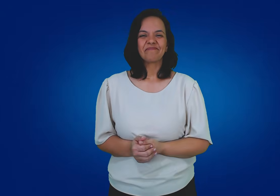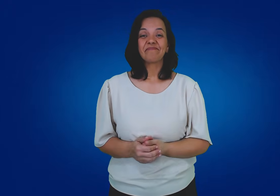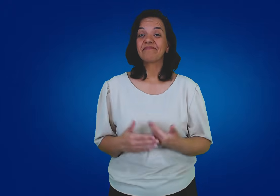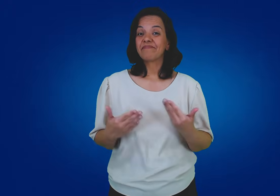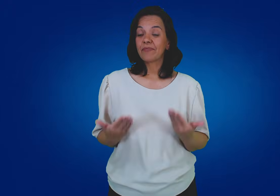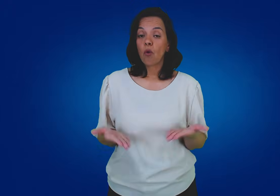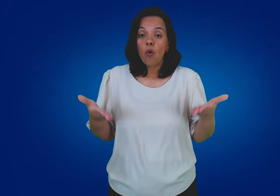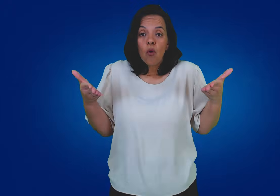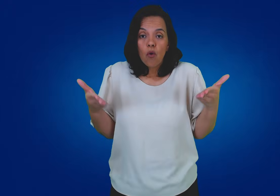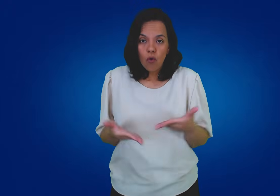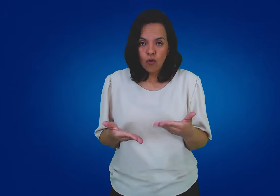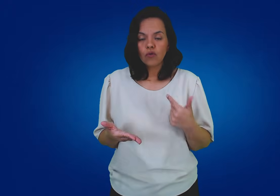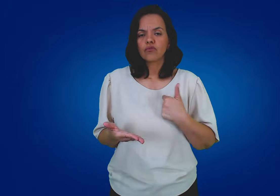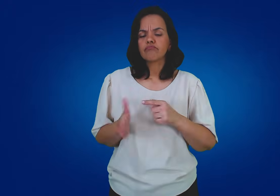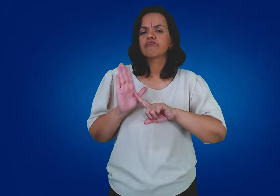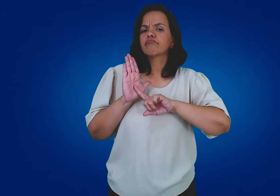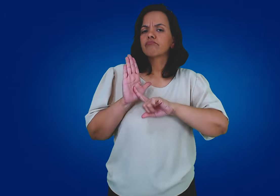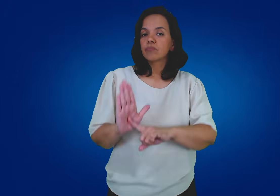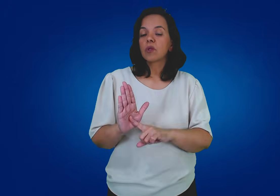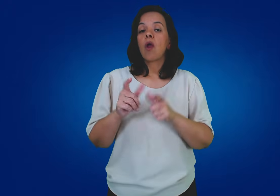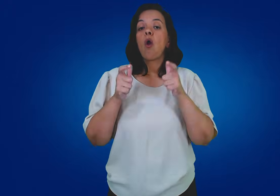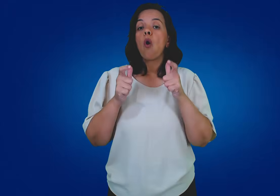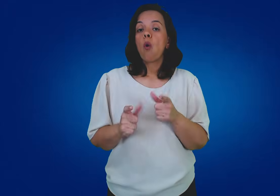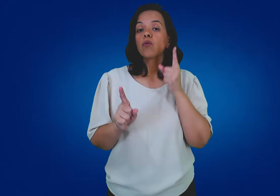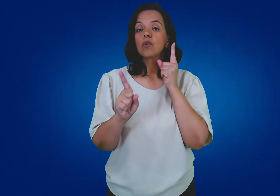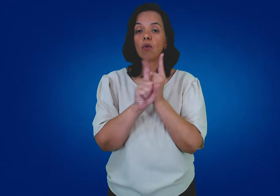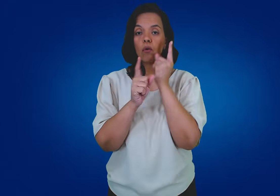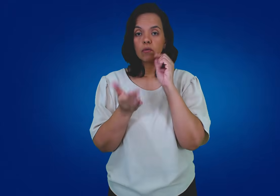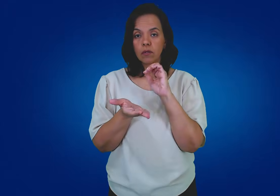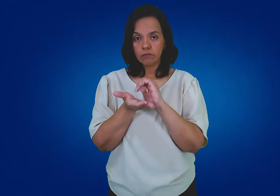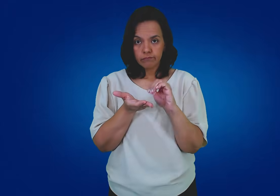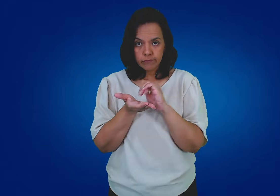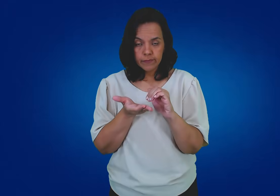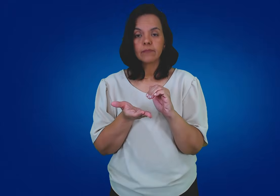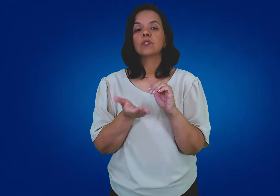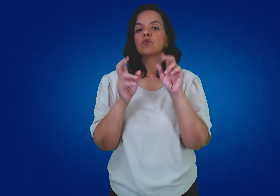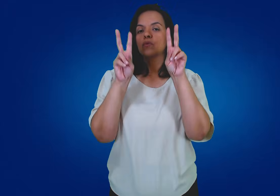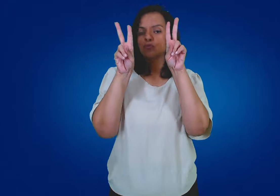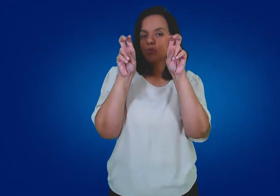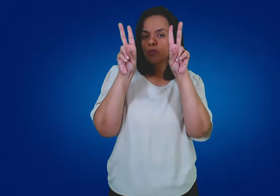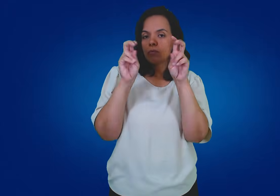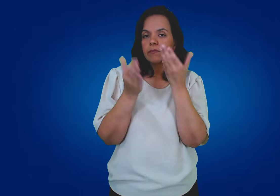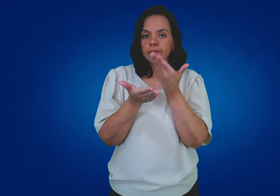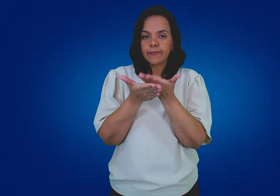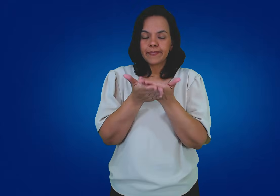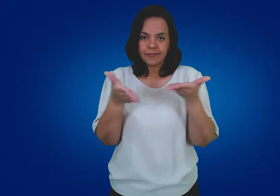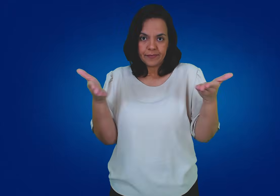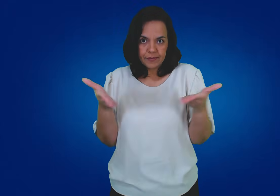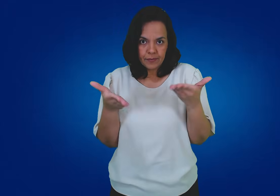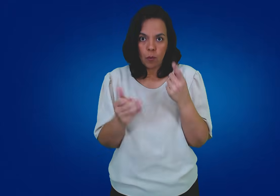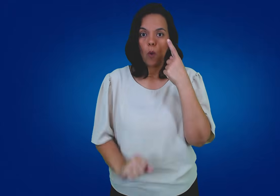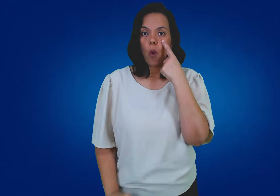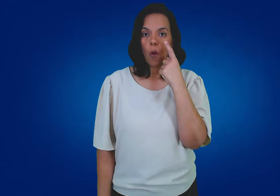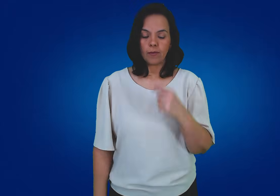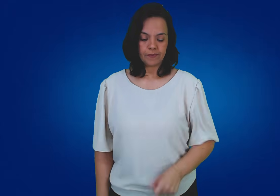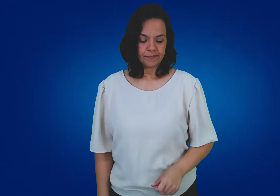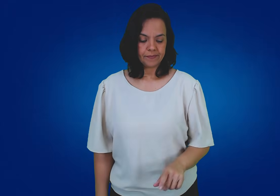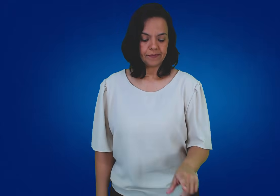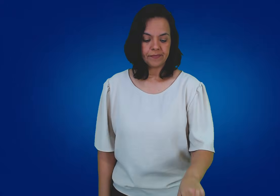Bem, agora eu vou mostrar para vocês onde nós podemos encontrar as escrituras da nossa aula.